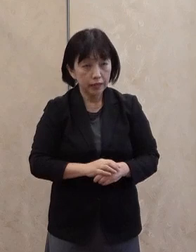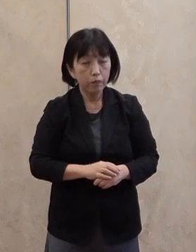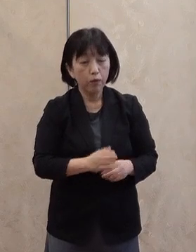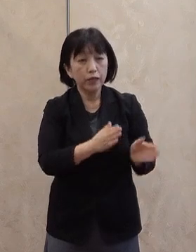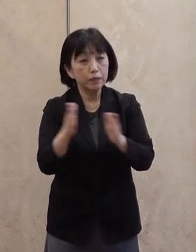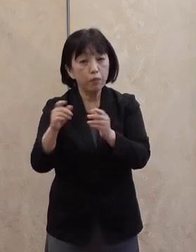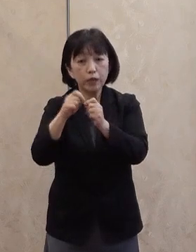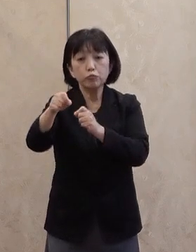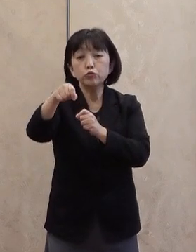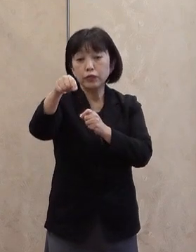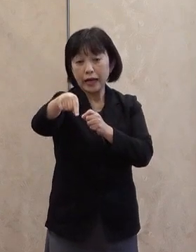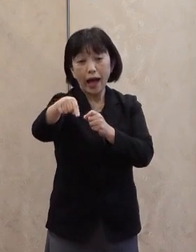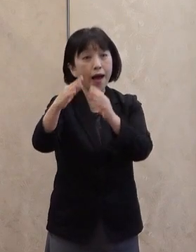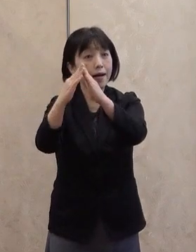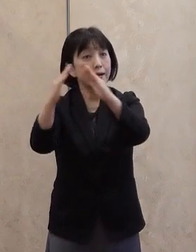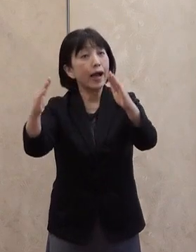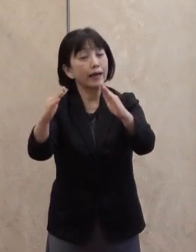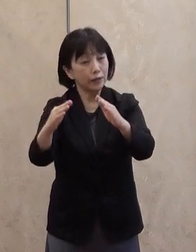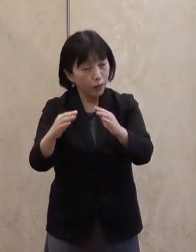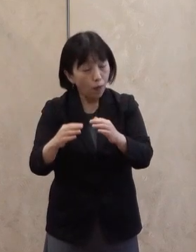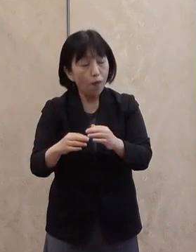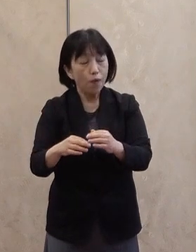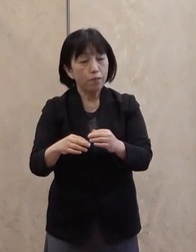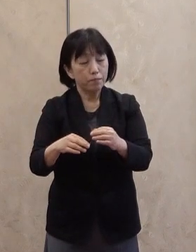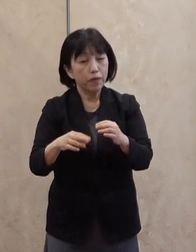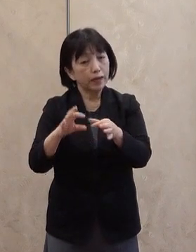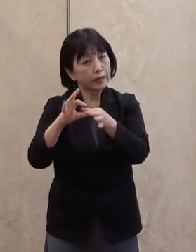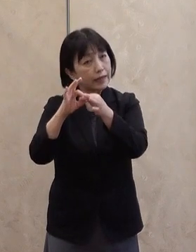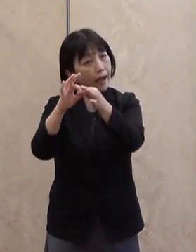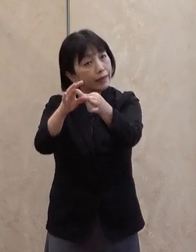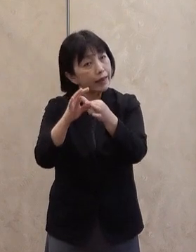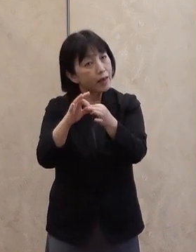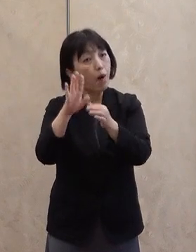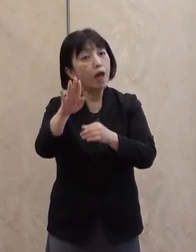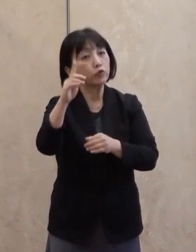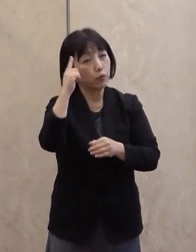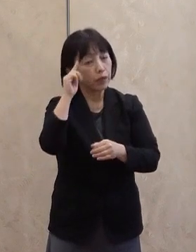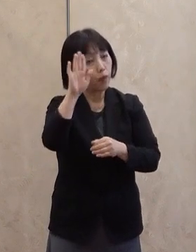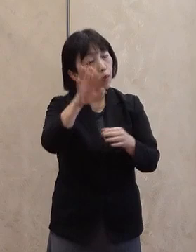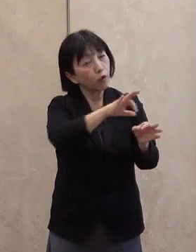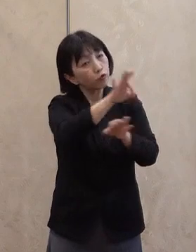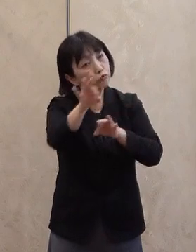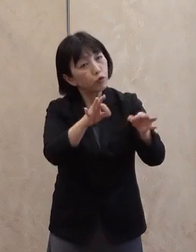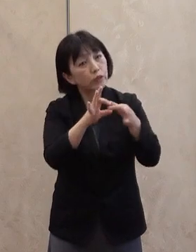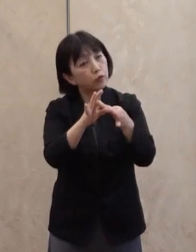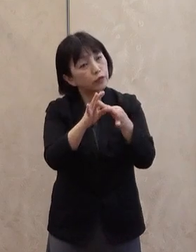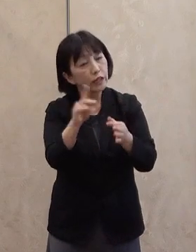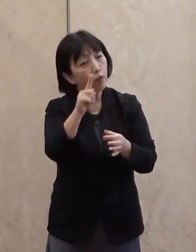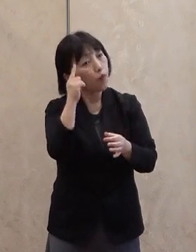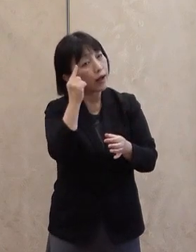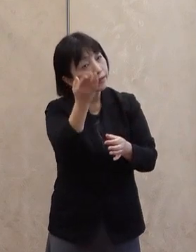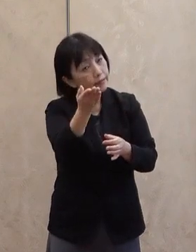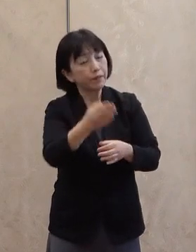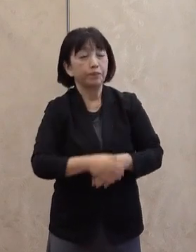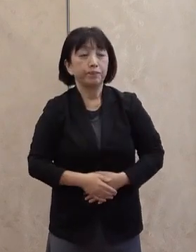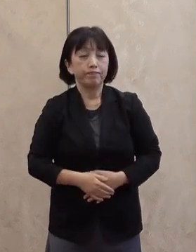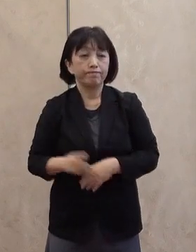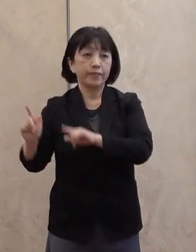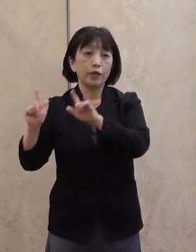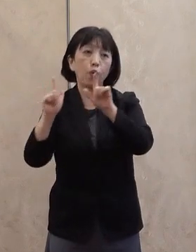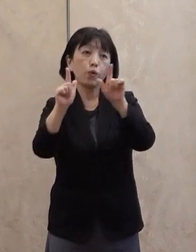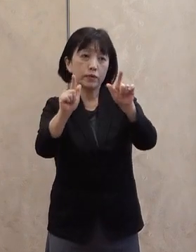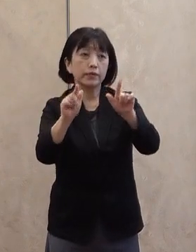兼ね合いもあるかと思います。であの今後の運用についてはどういうふうにお考えでしょうか。 あのまあ、現